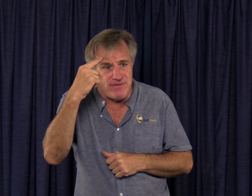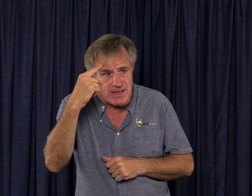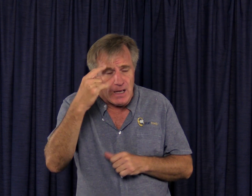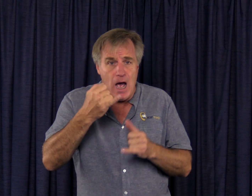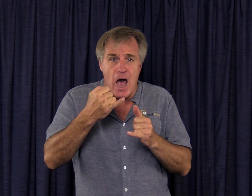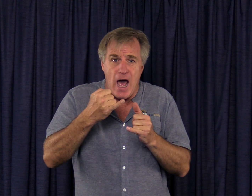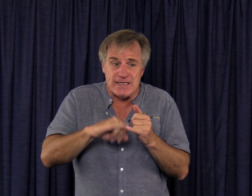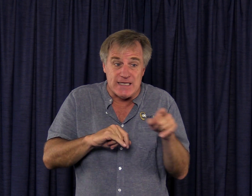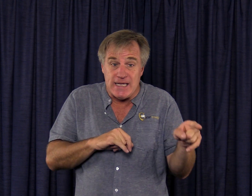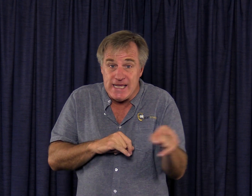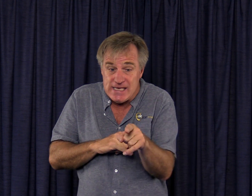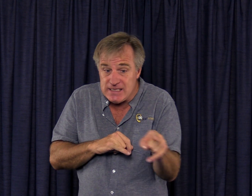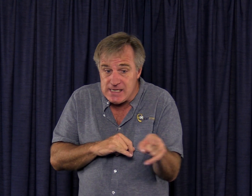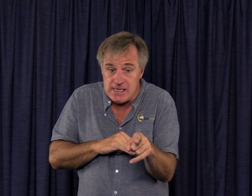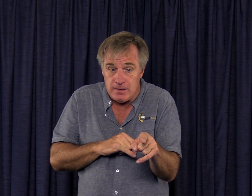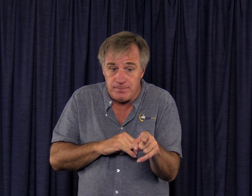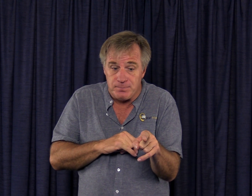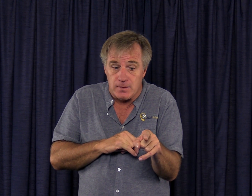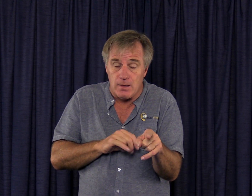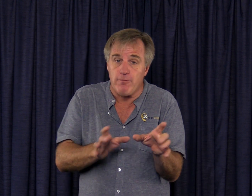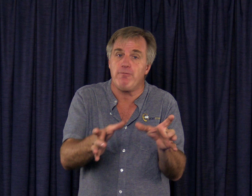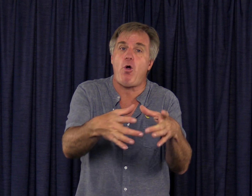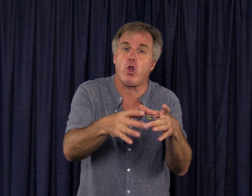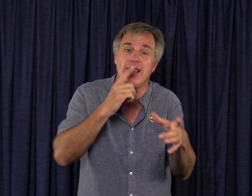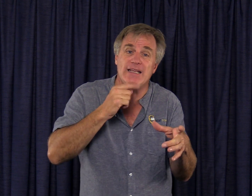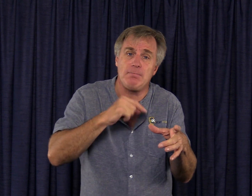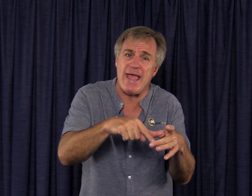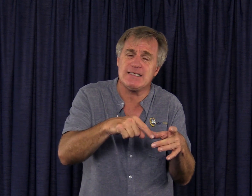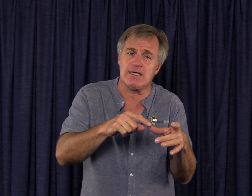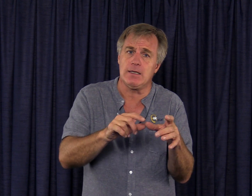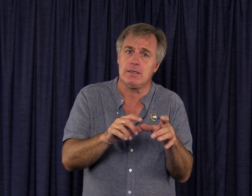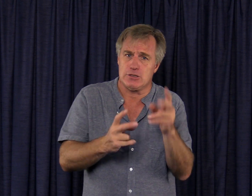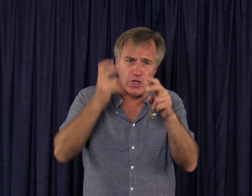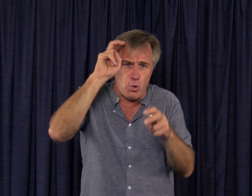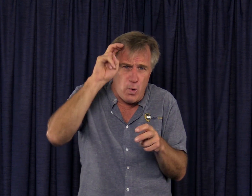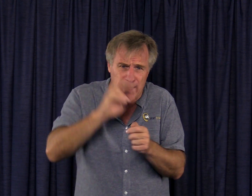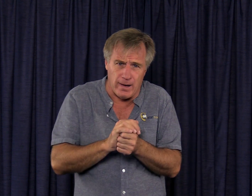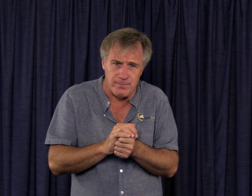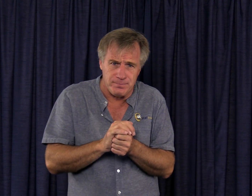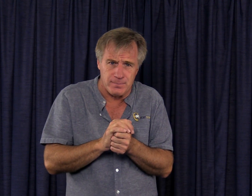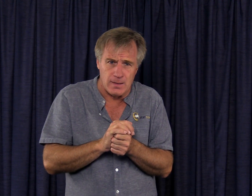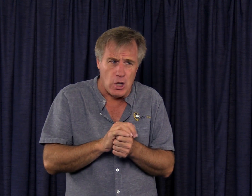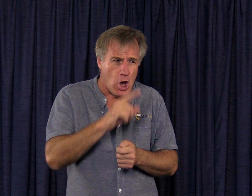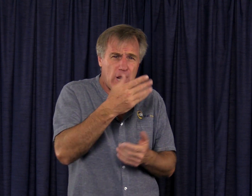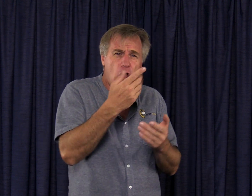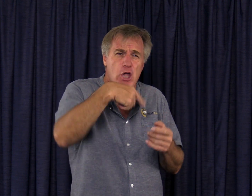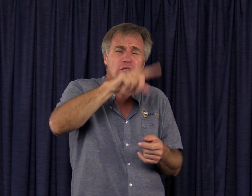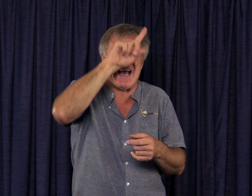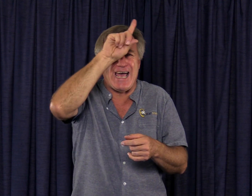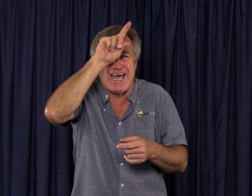weet, as hierdie volk, hierdie mense se koning, hulle uit